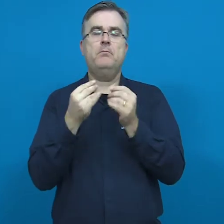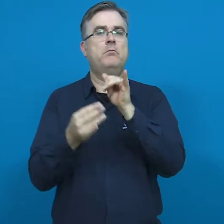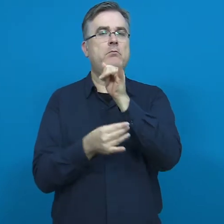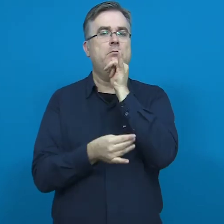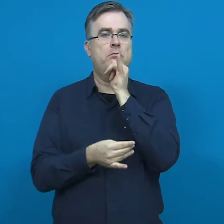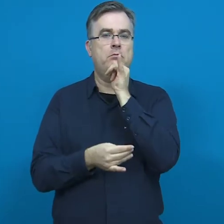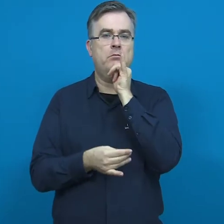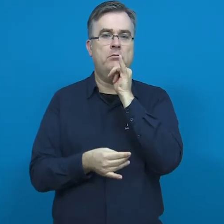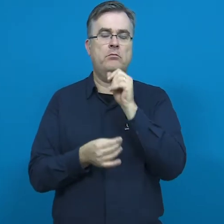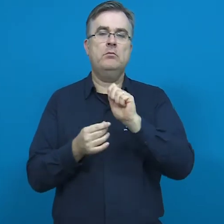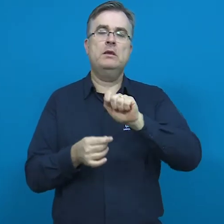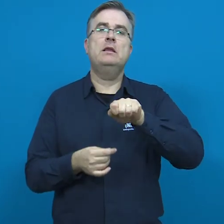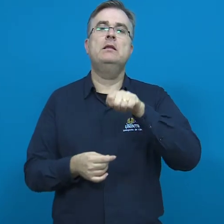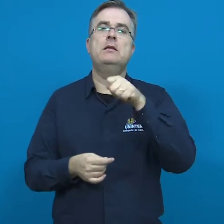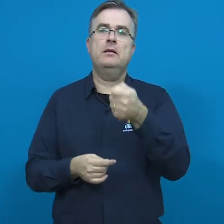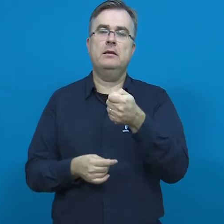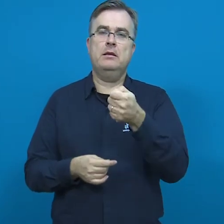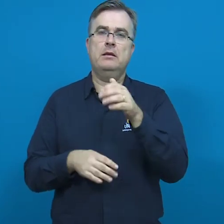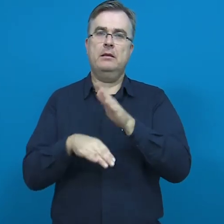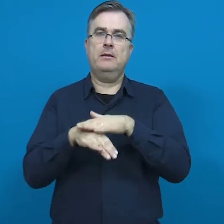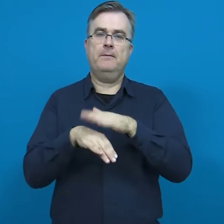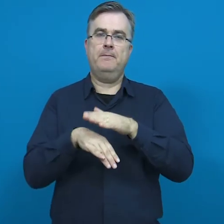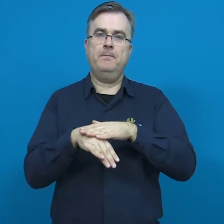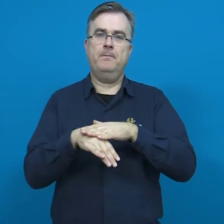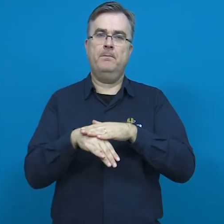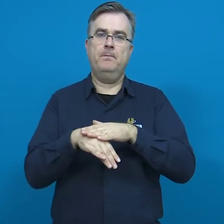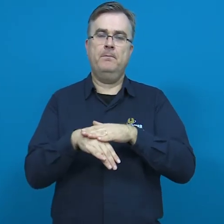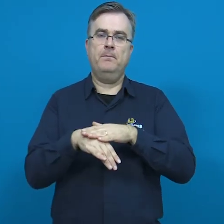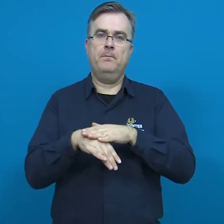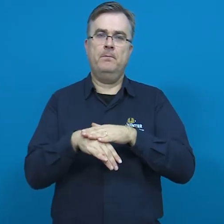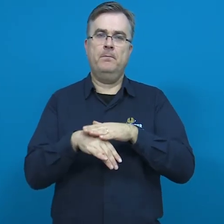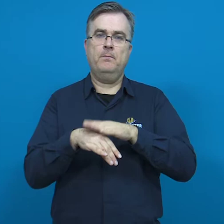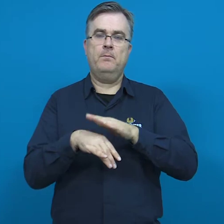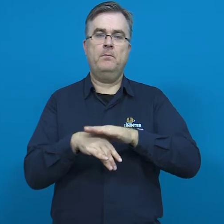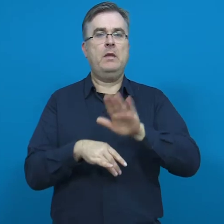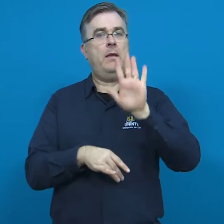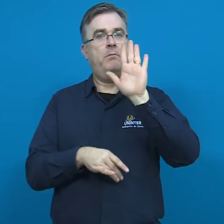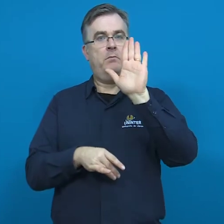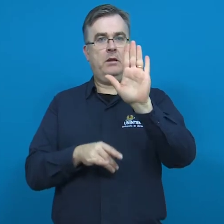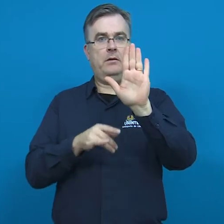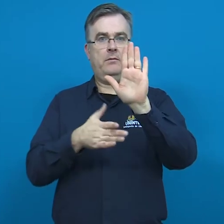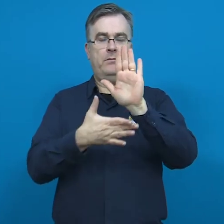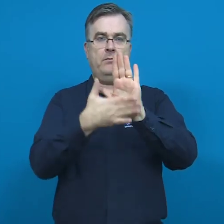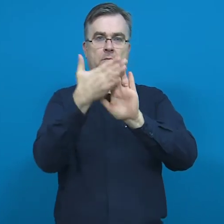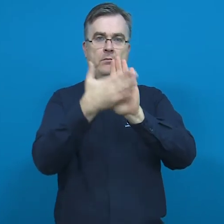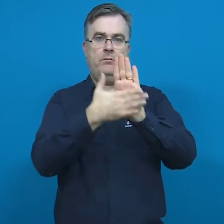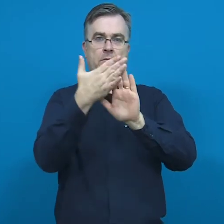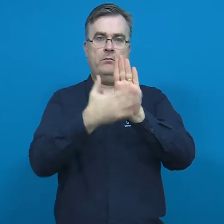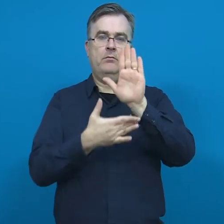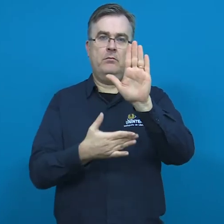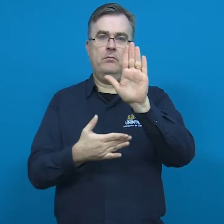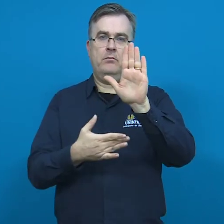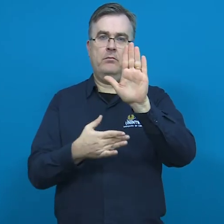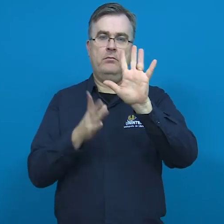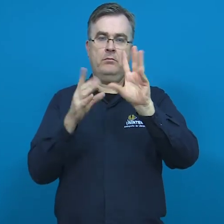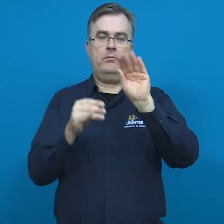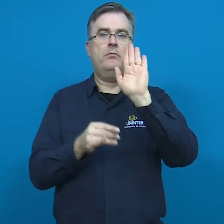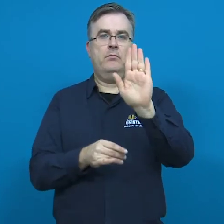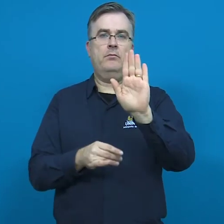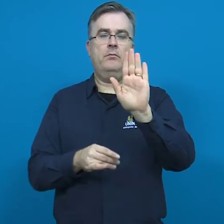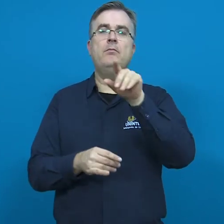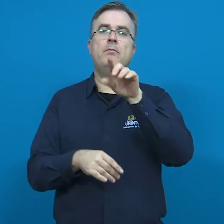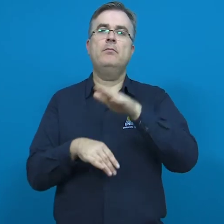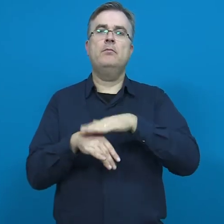configuração de mãos, por exemplo, faz o sinal, você põe a tua mão com a palma aberta, com as mãos